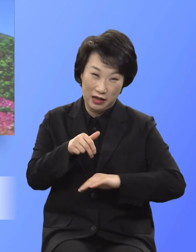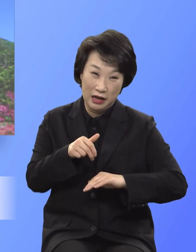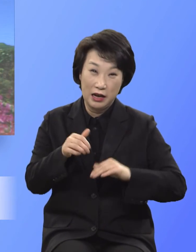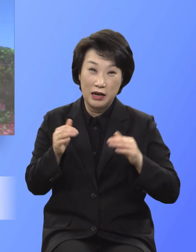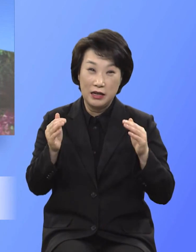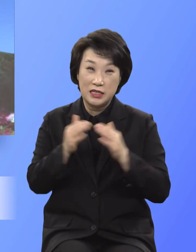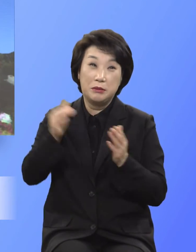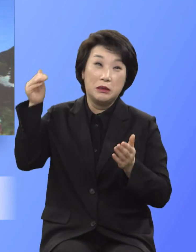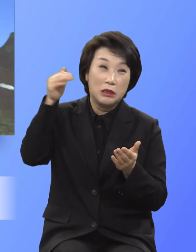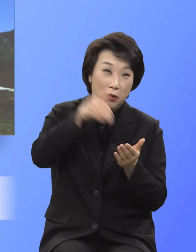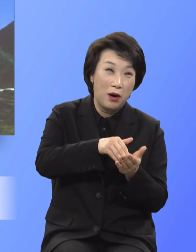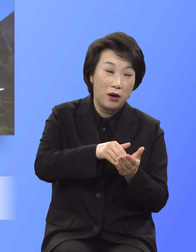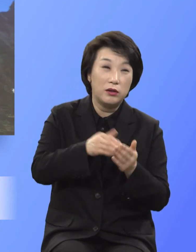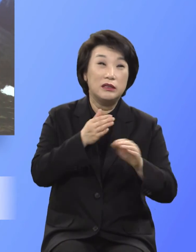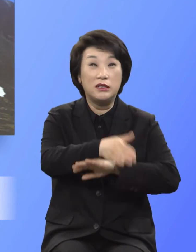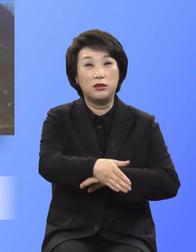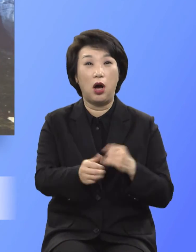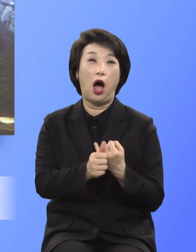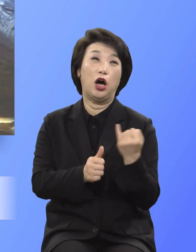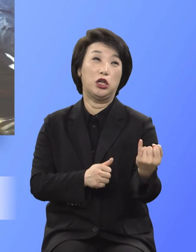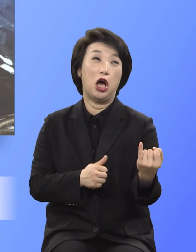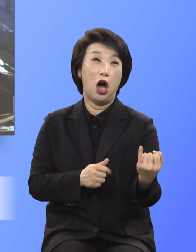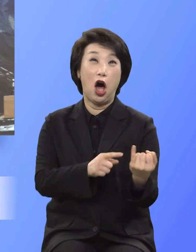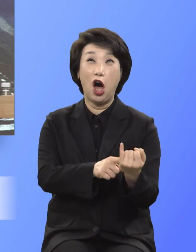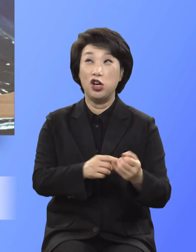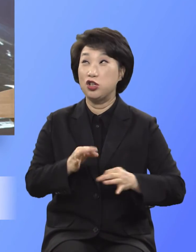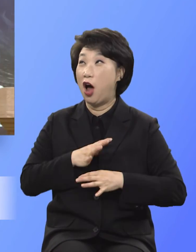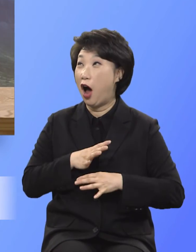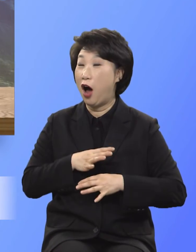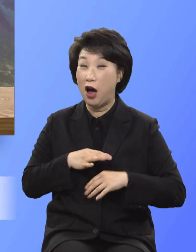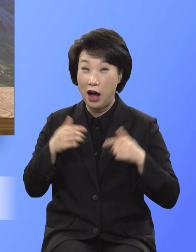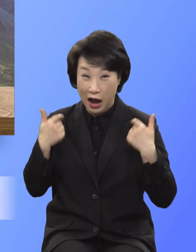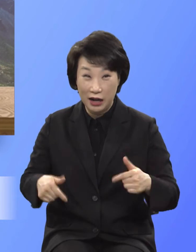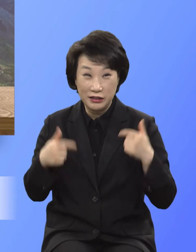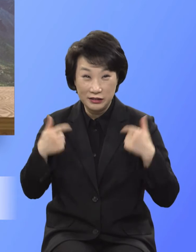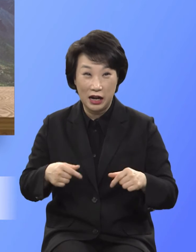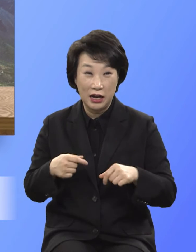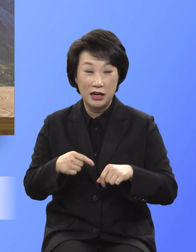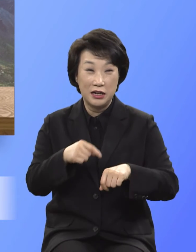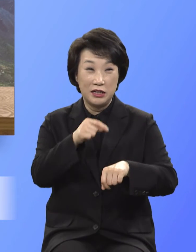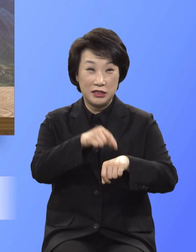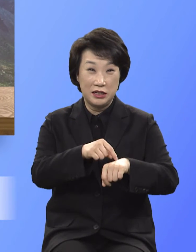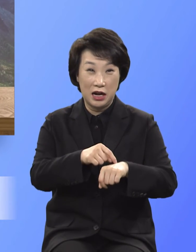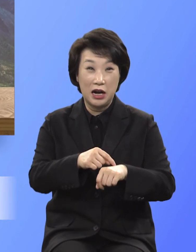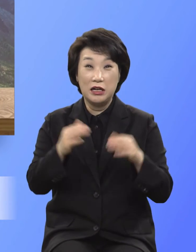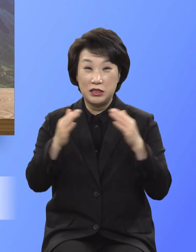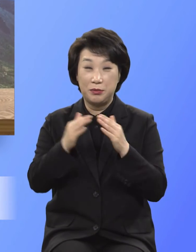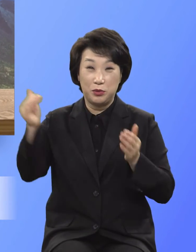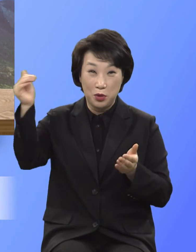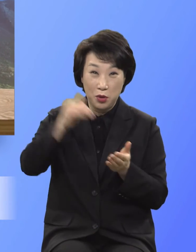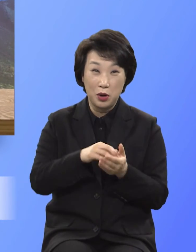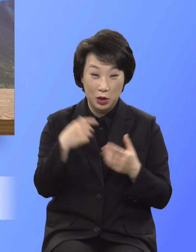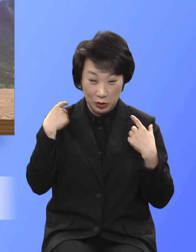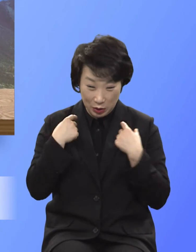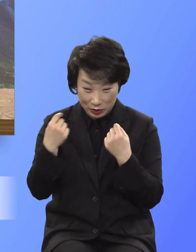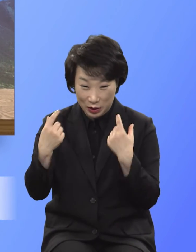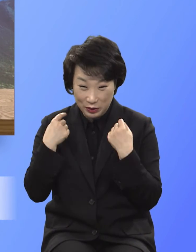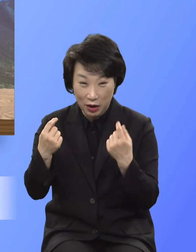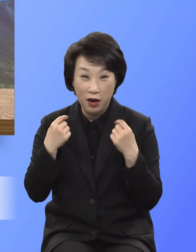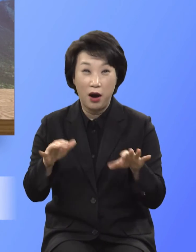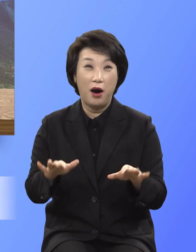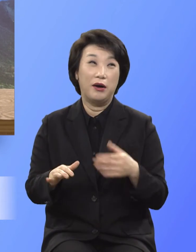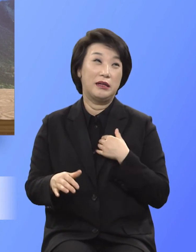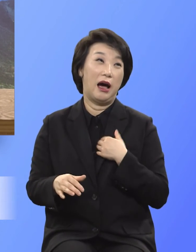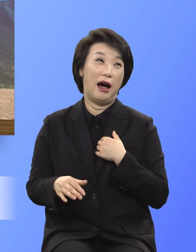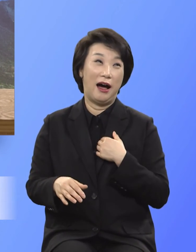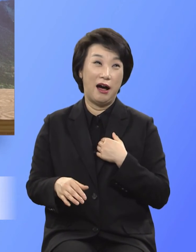늦게 퇴근했더니 집사람이 얼마나 놀랬겠어요. 항상 때 맞춰서 착착 그냥 시계추처럼 정확하게 왔다